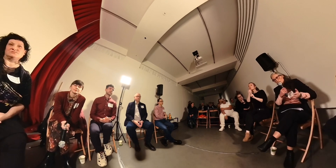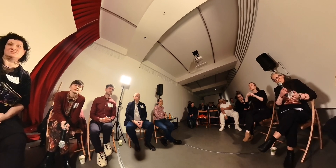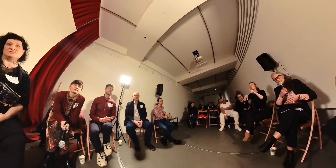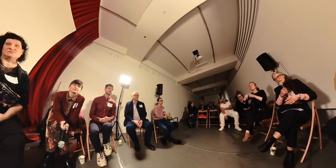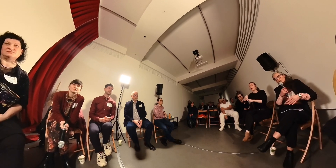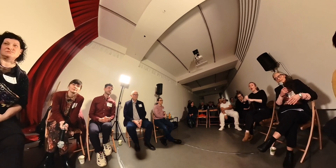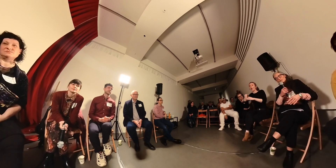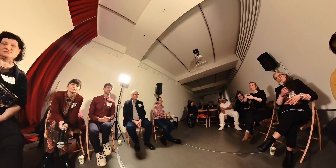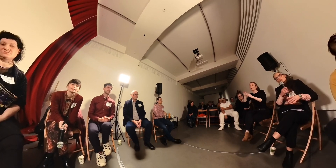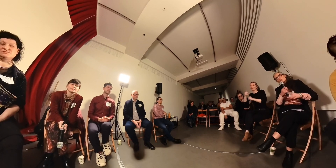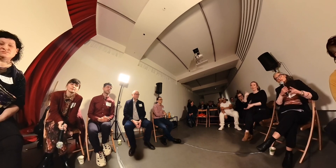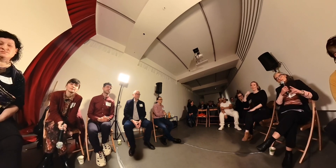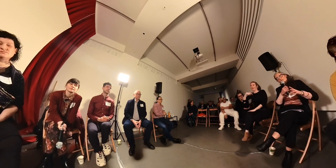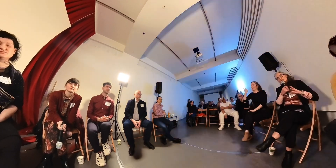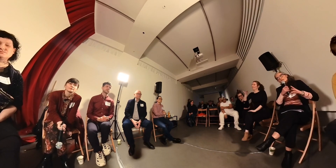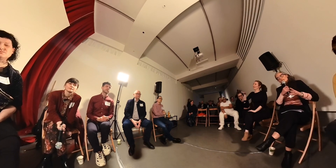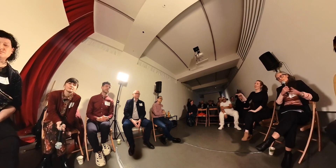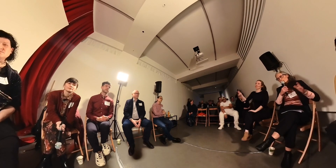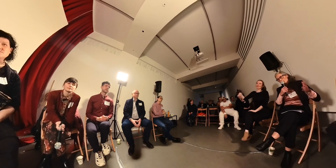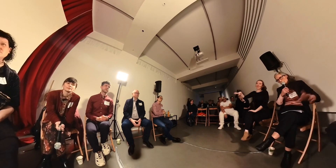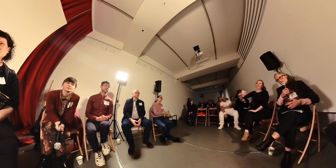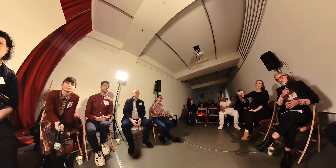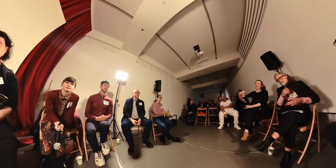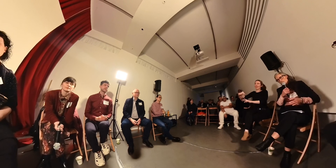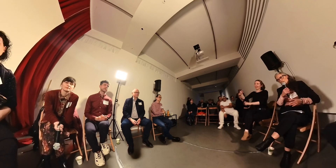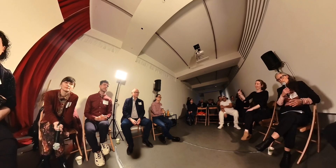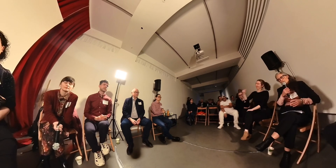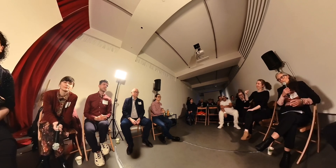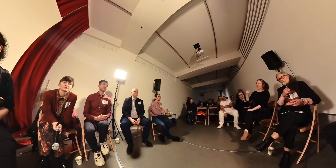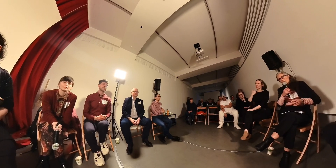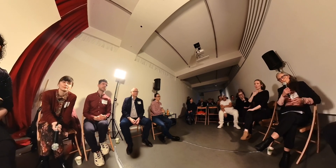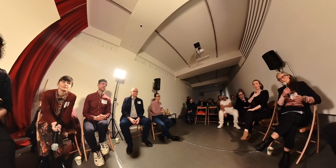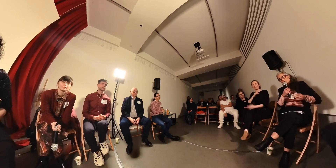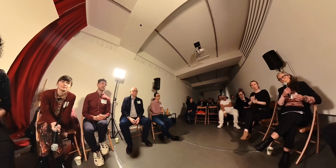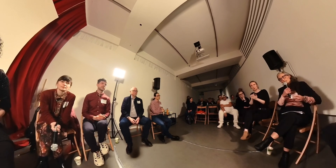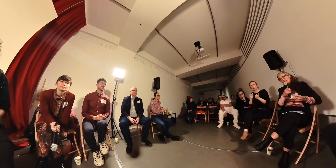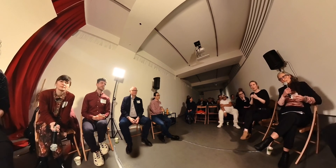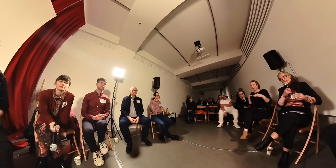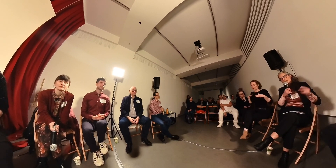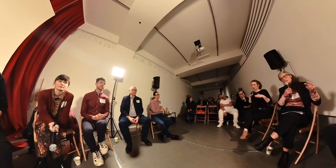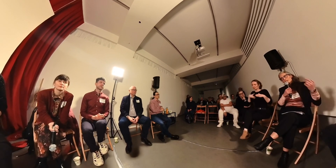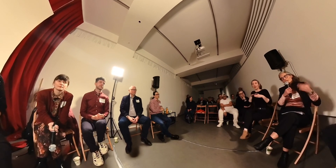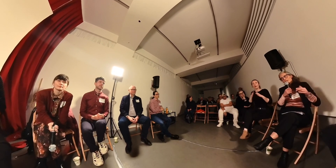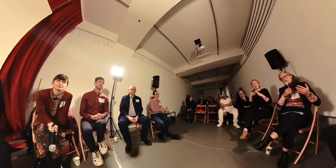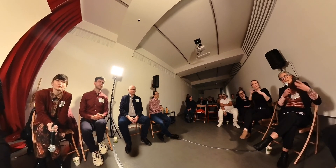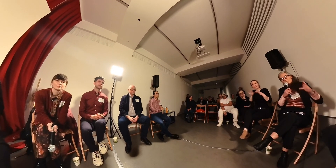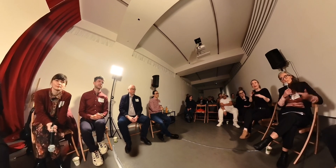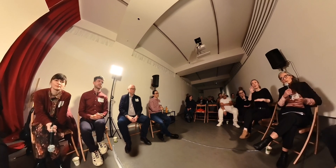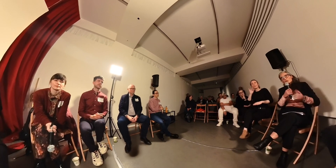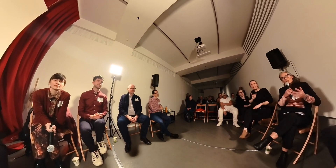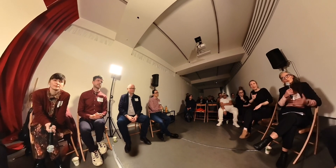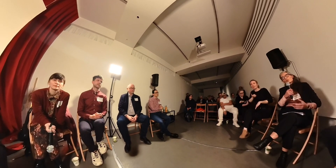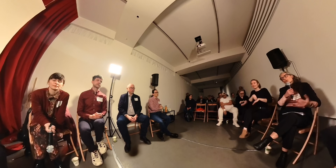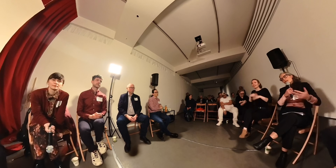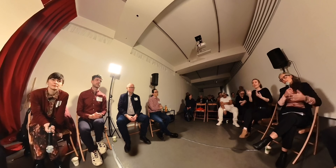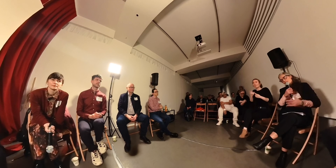vnímají Romy a mluví tam o nějakých kolektivních zkušenostech třeba toho bydlení, té